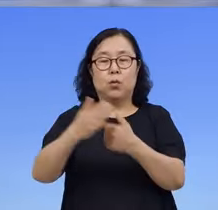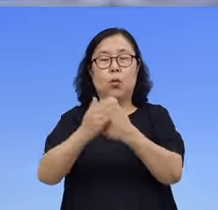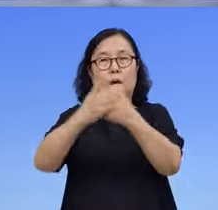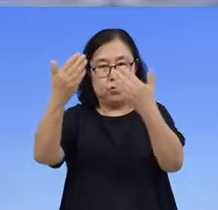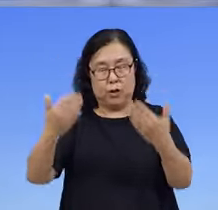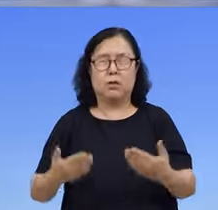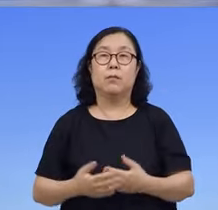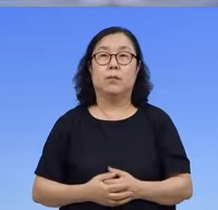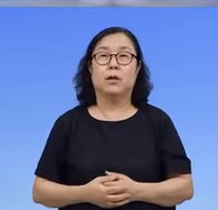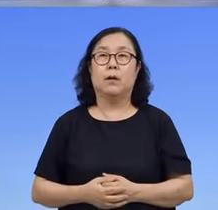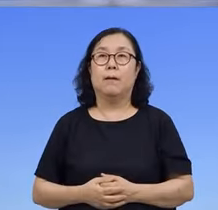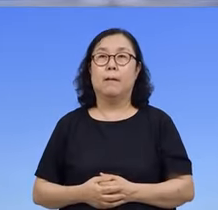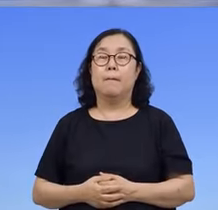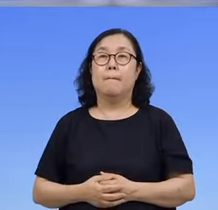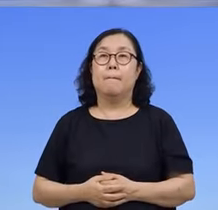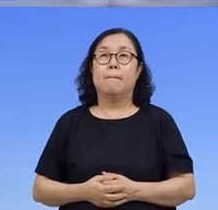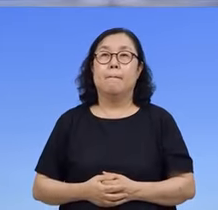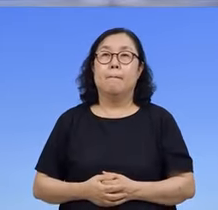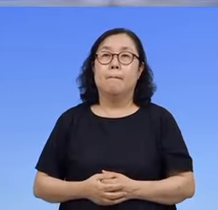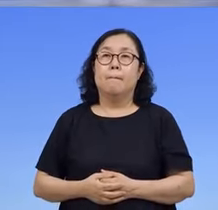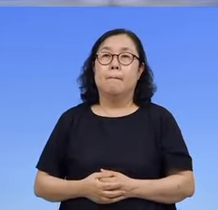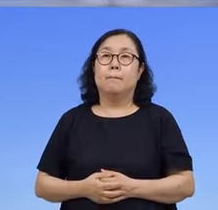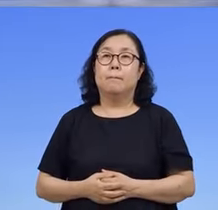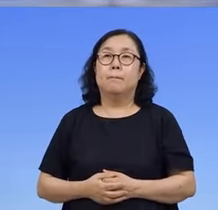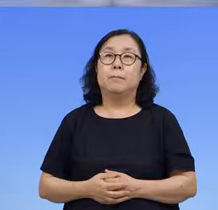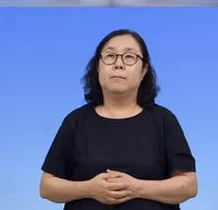그냥 돕기로 했다는 거 아닙니까?